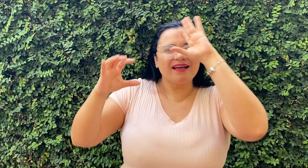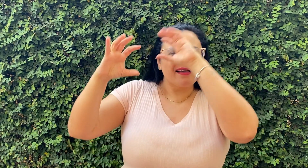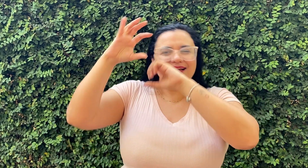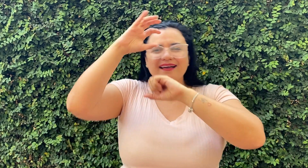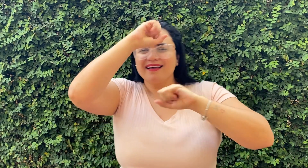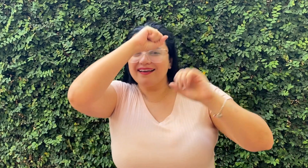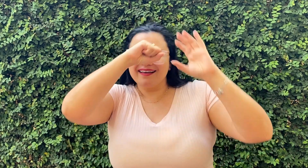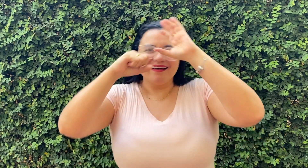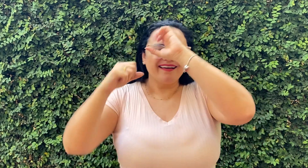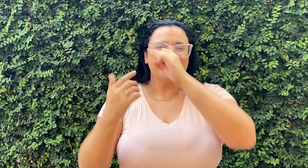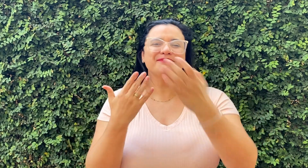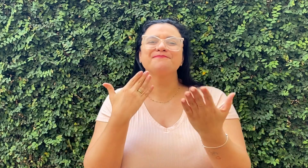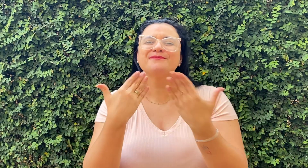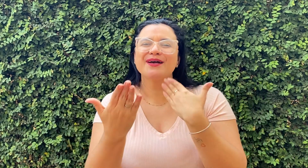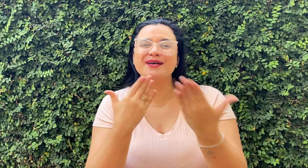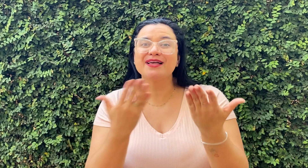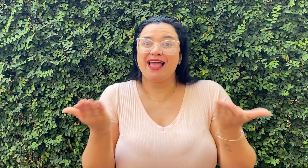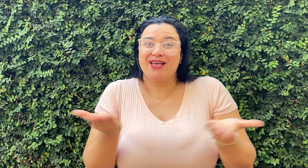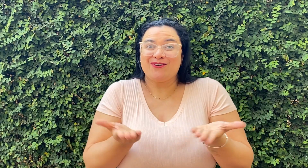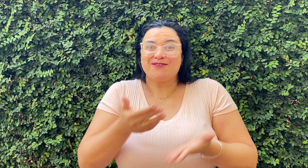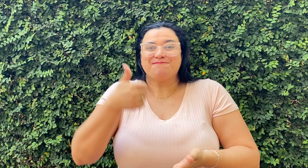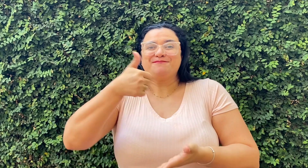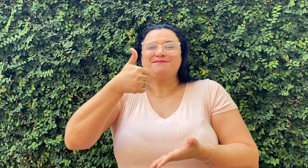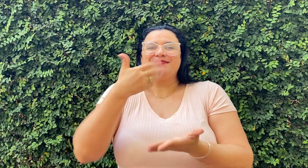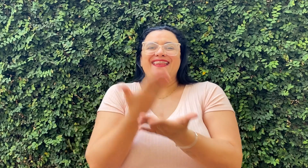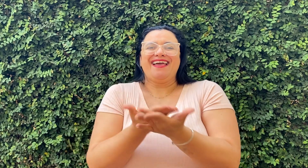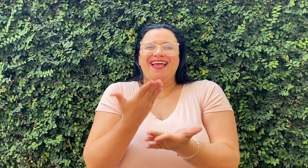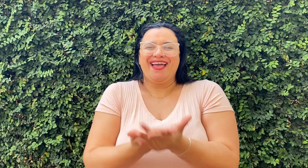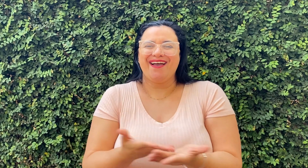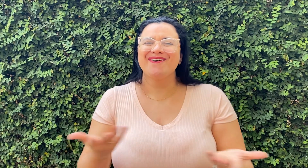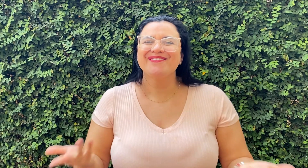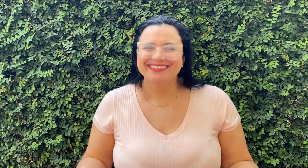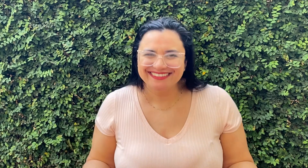aprendendo num bate-papo. Então, agora é a nossa primeira aula.